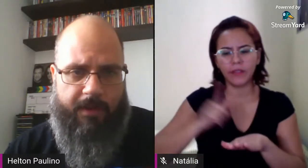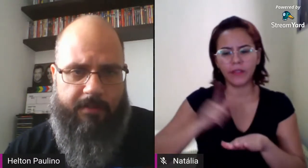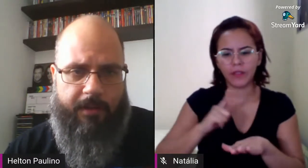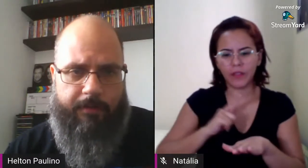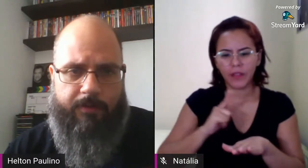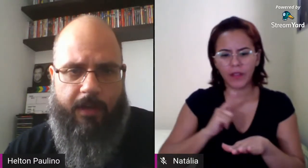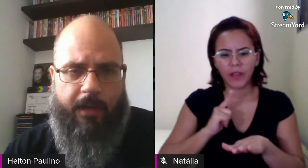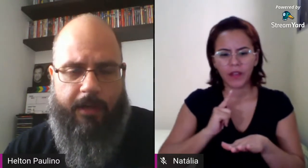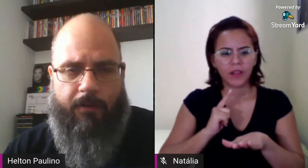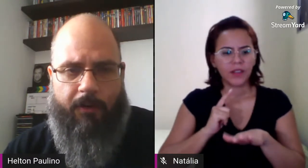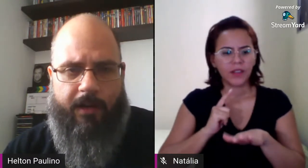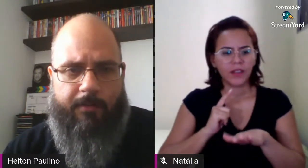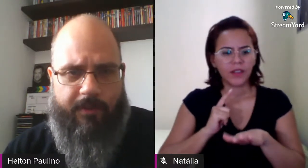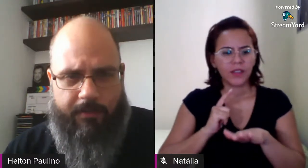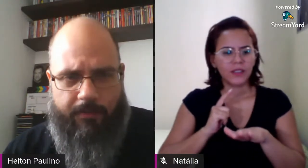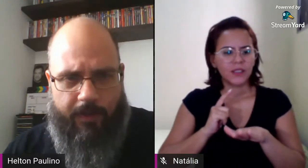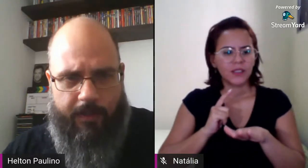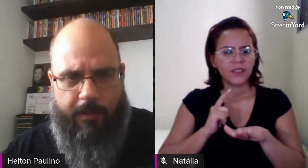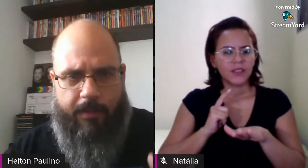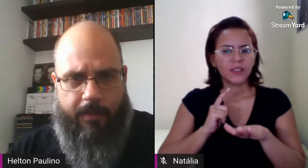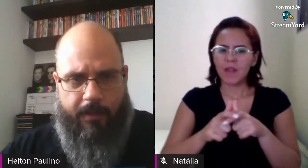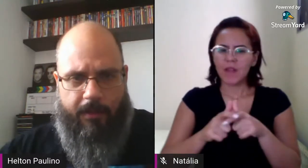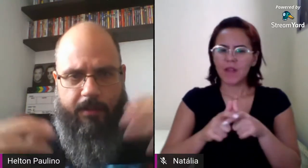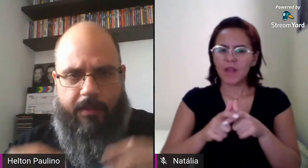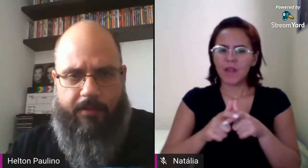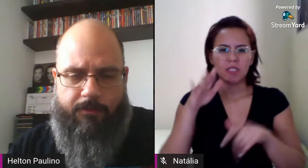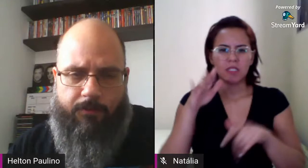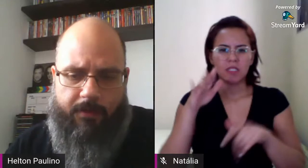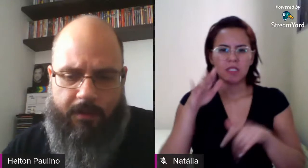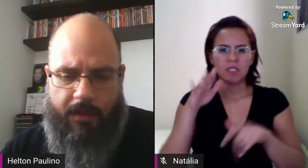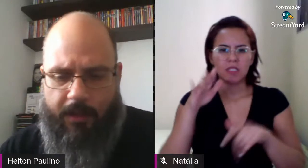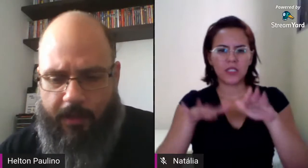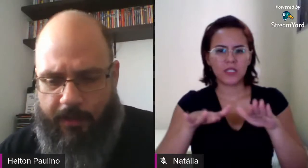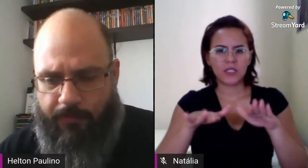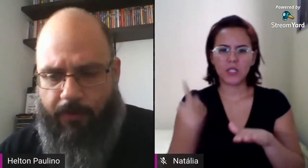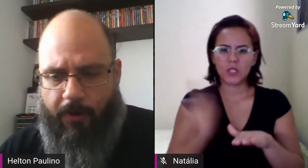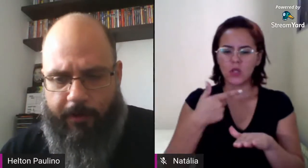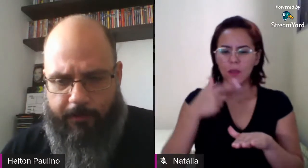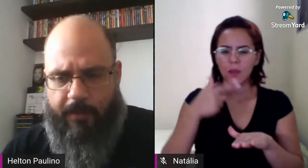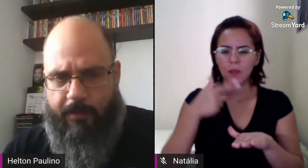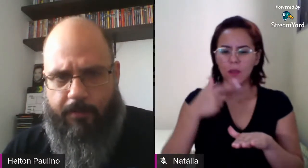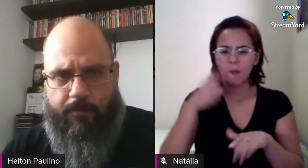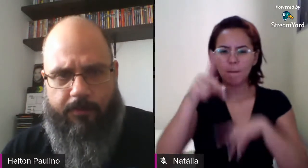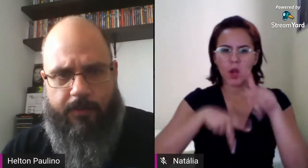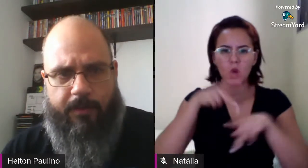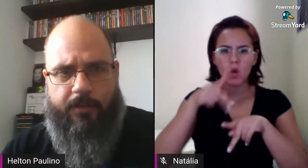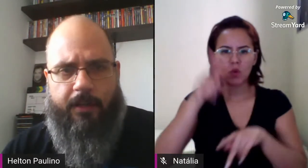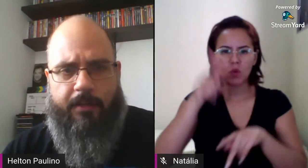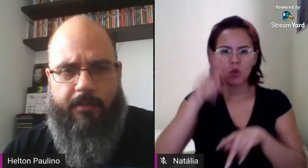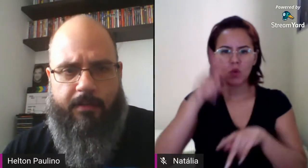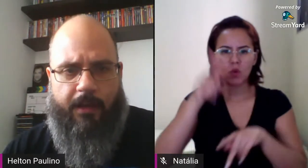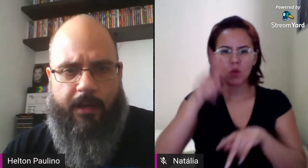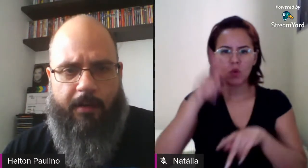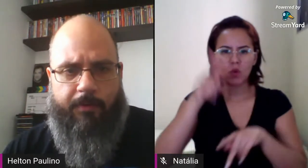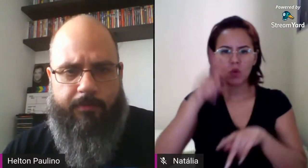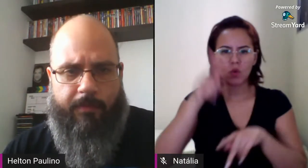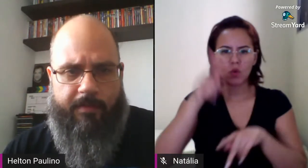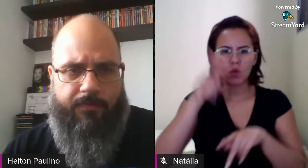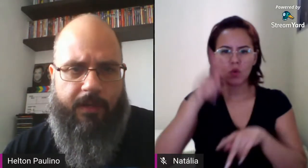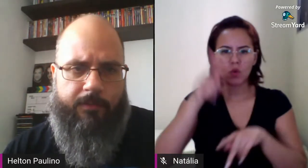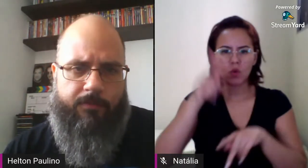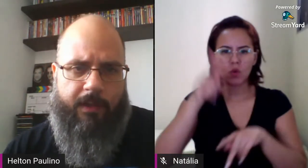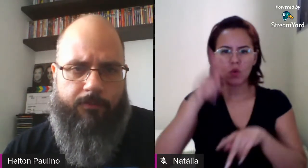digo nós brasileiros que colocamos, às vezes vem de interseções de fora, né, interseções estrangeiras, que